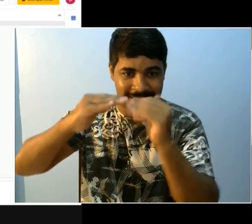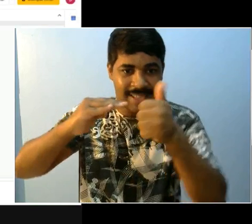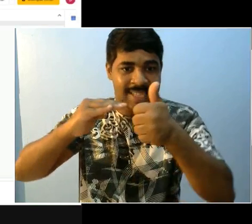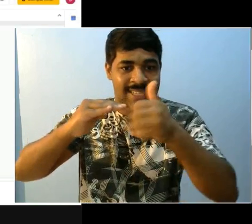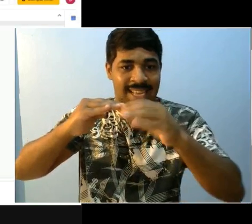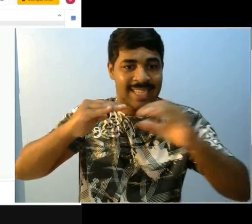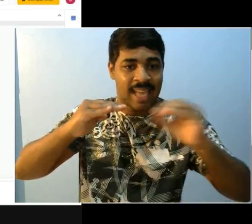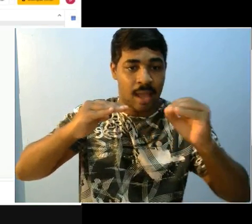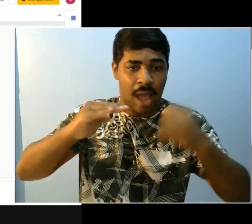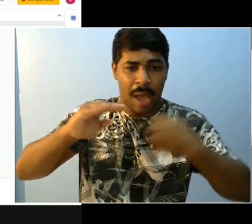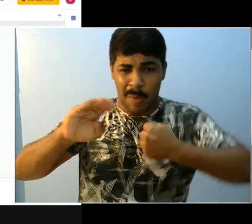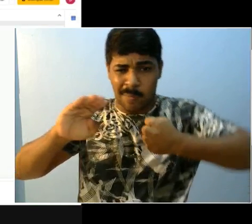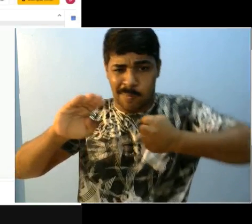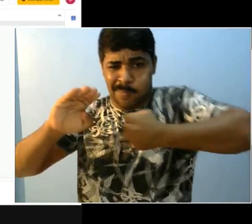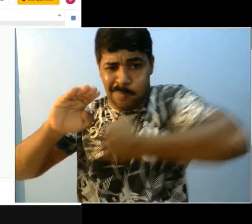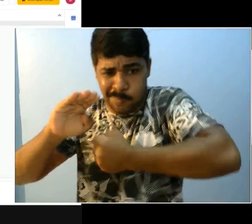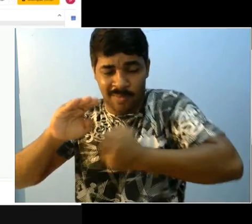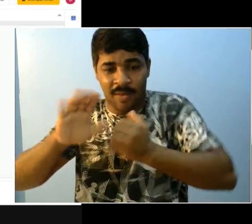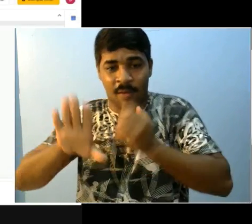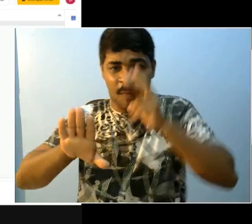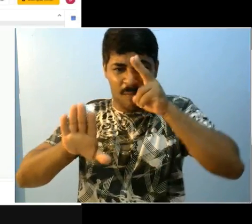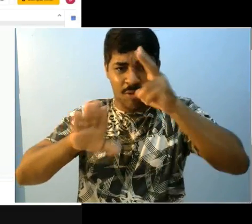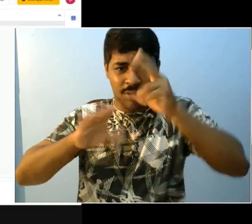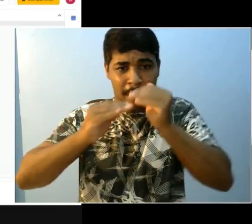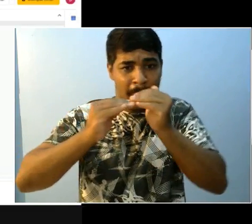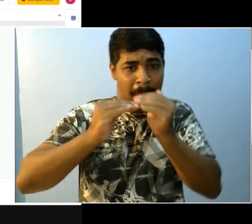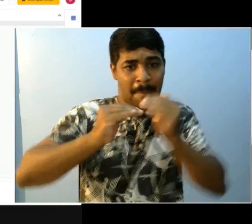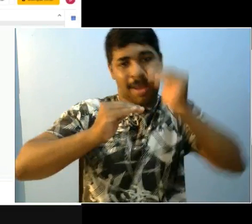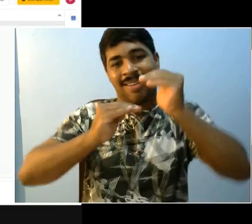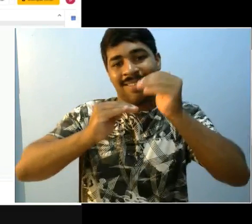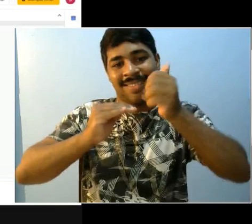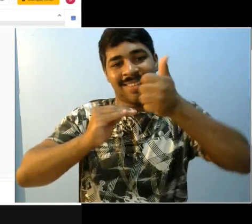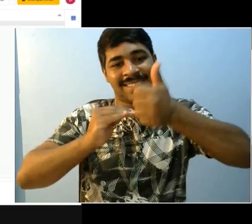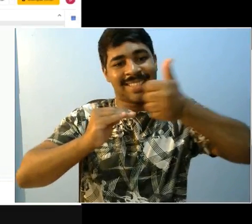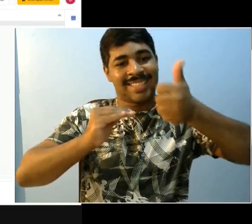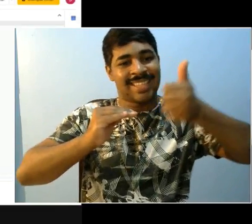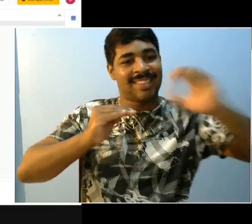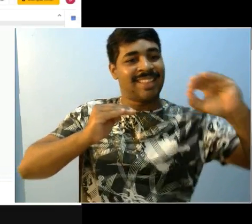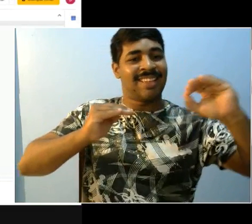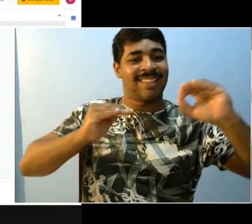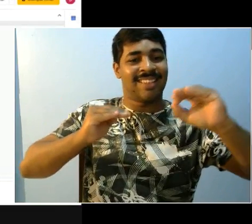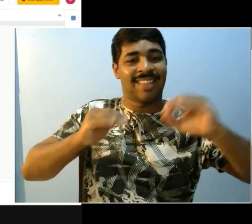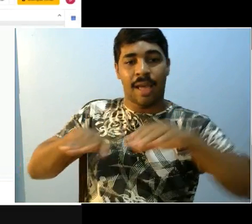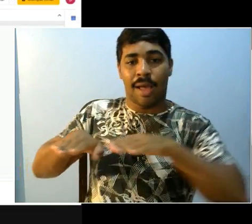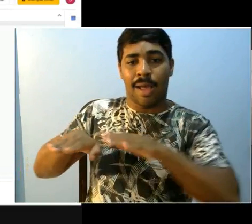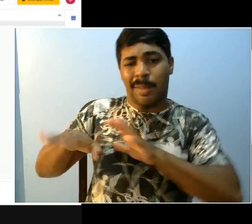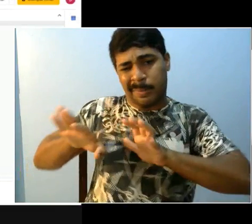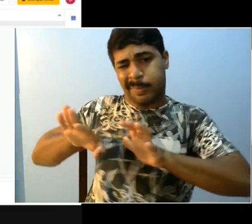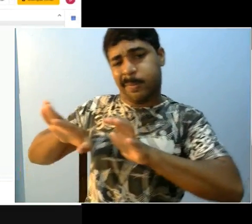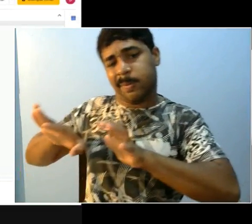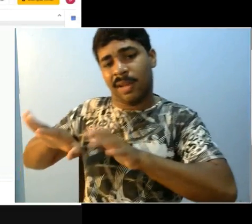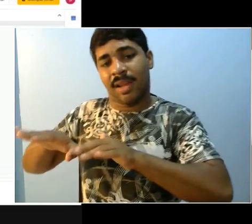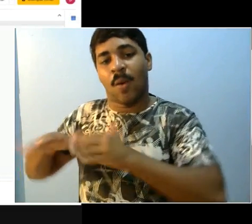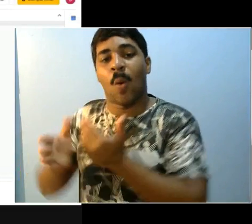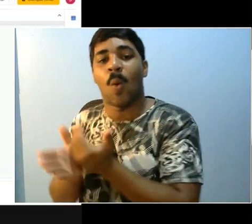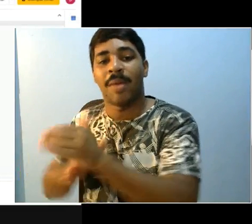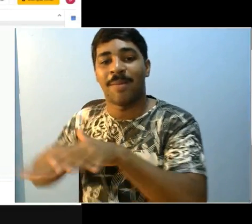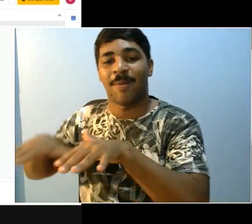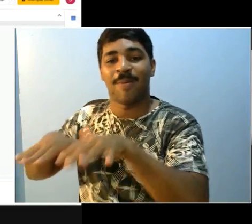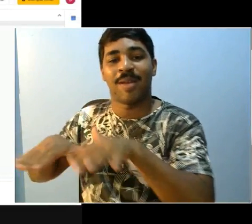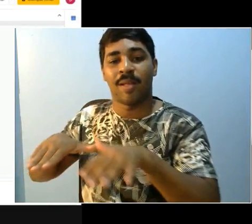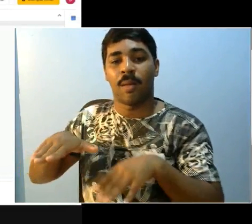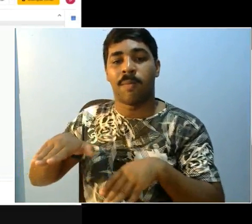superou a força máxima do atrito. Aí ele passa a ser agora o atrito do movimento, que é o atrito cinético